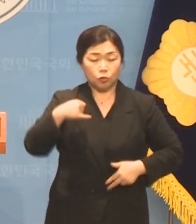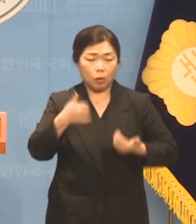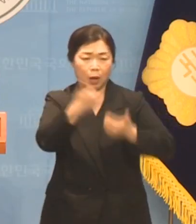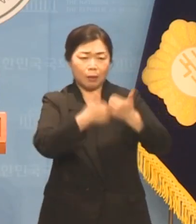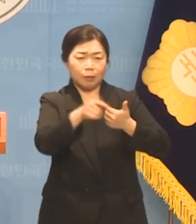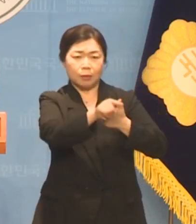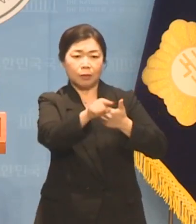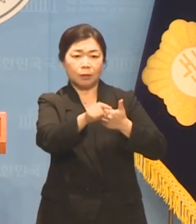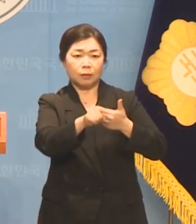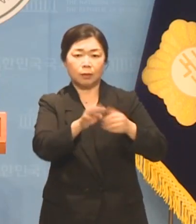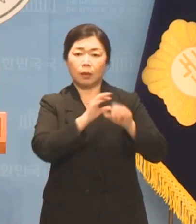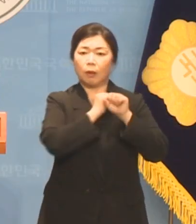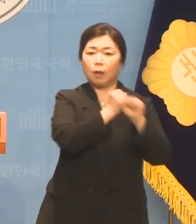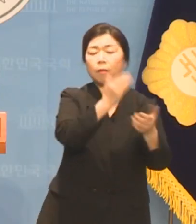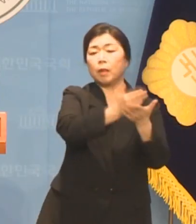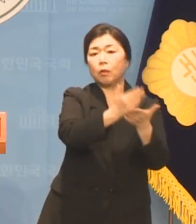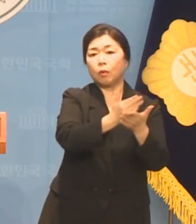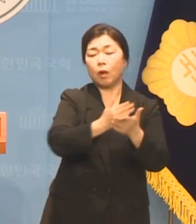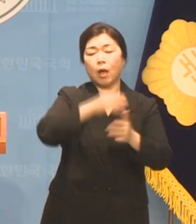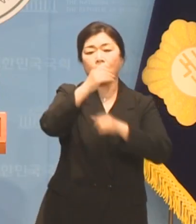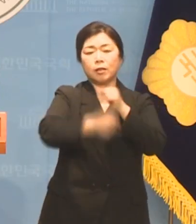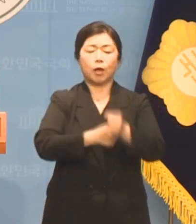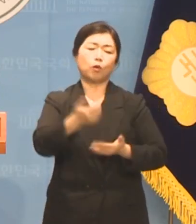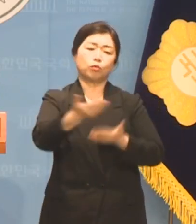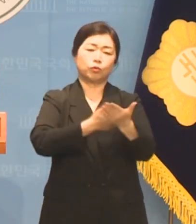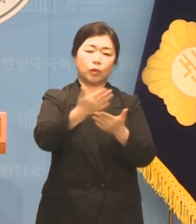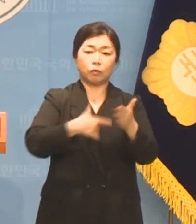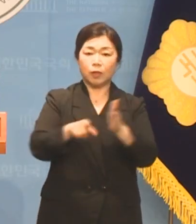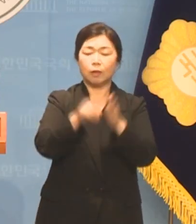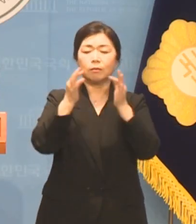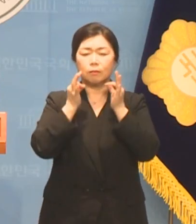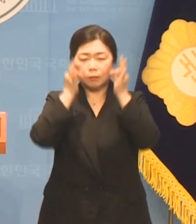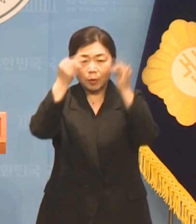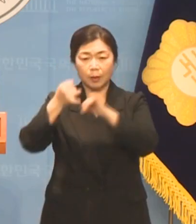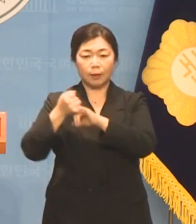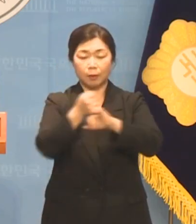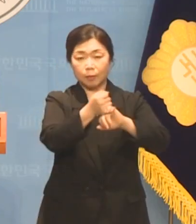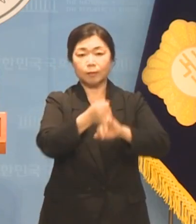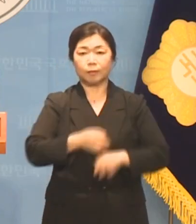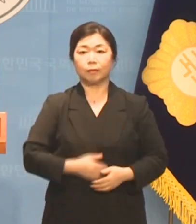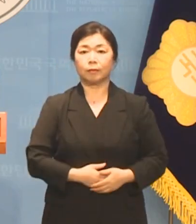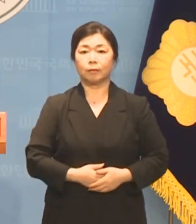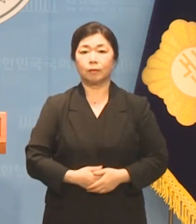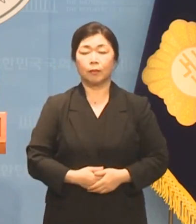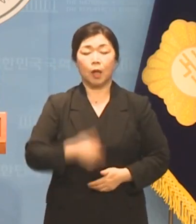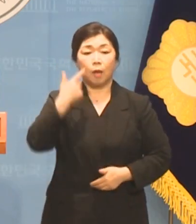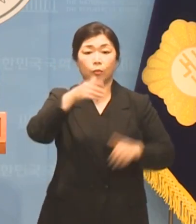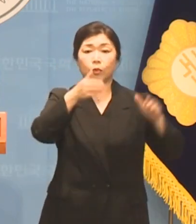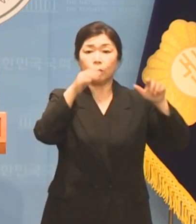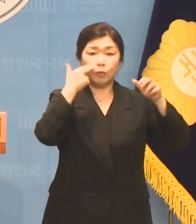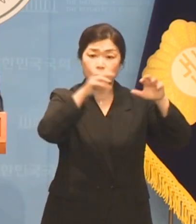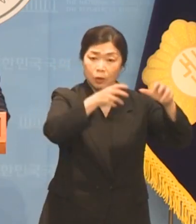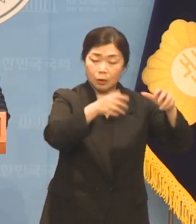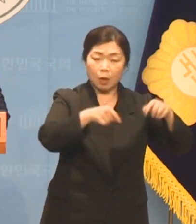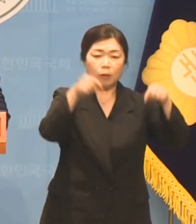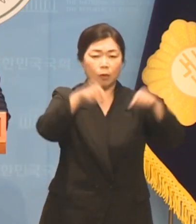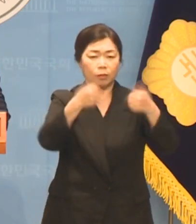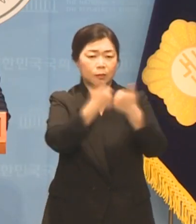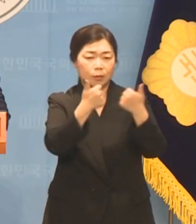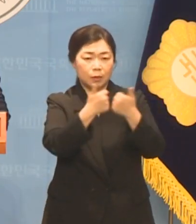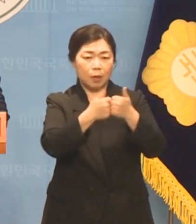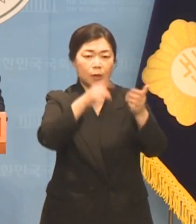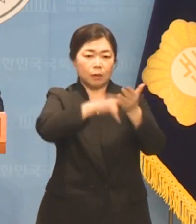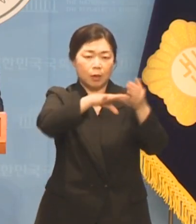구조에 매몰되지 않고 자유무역을 위한 노력을 계속해 나가겠습니다. 미국과는 협상을 통해